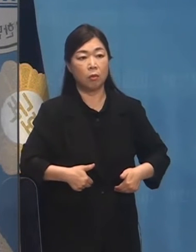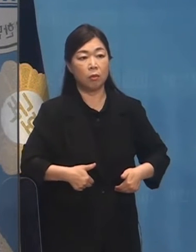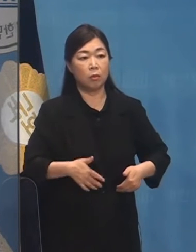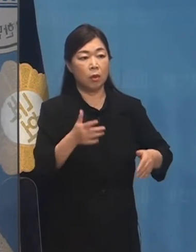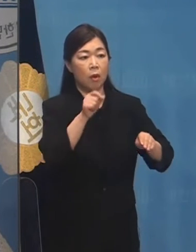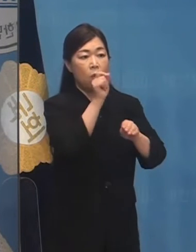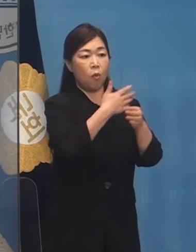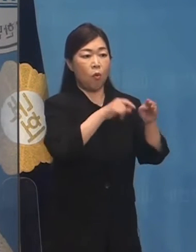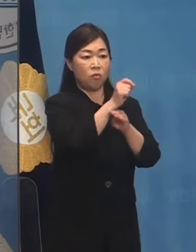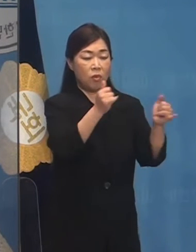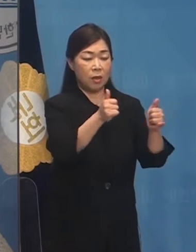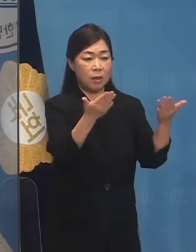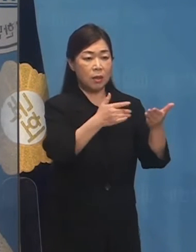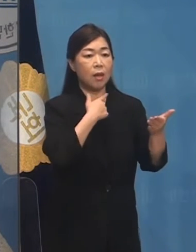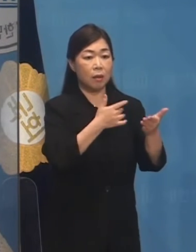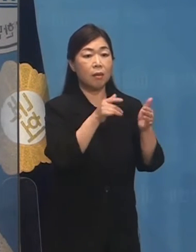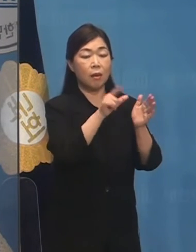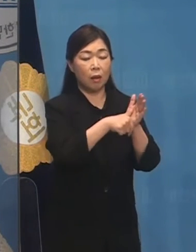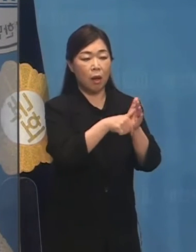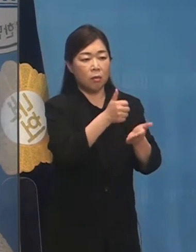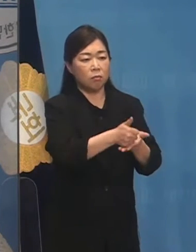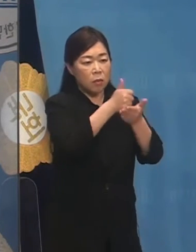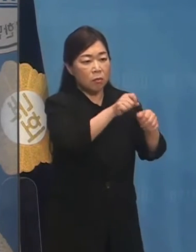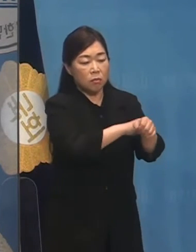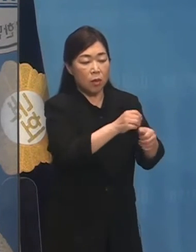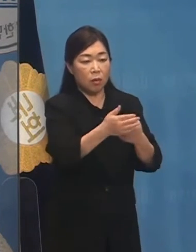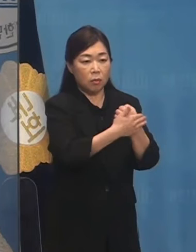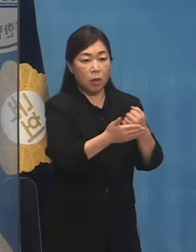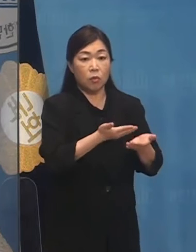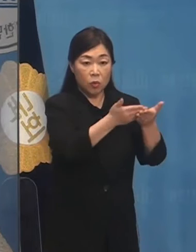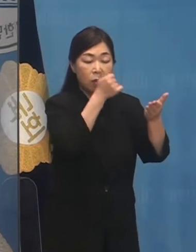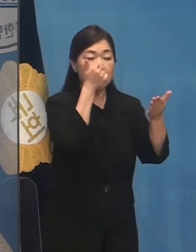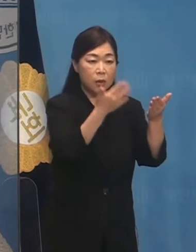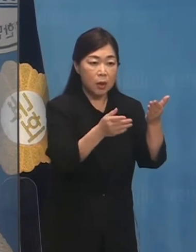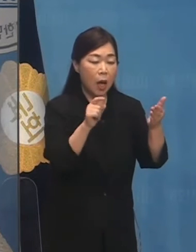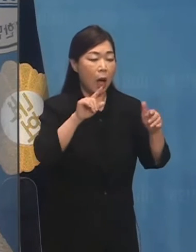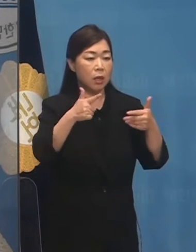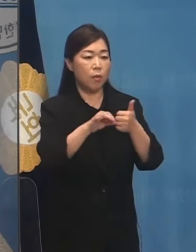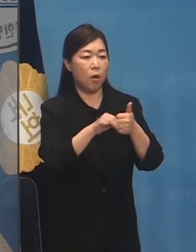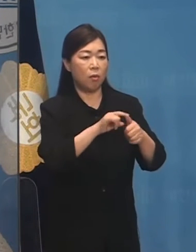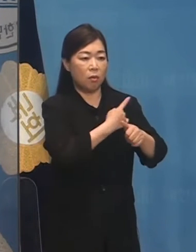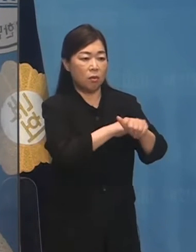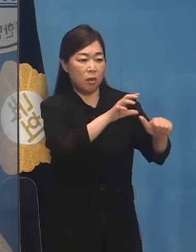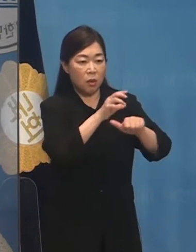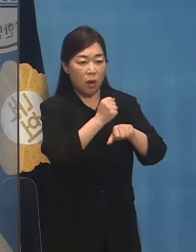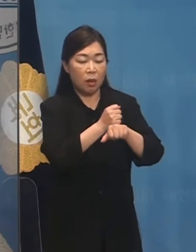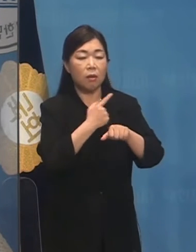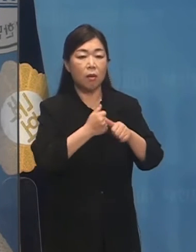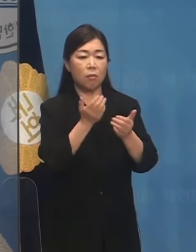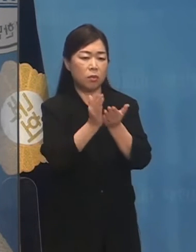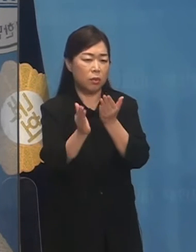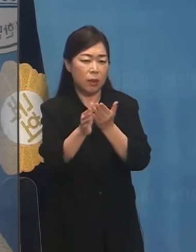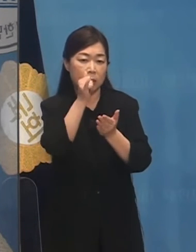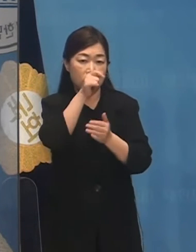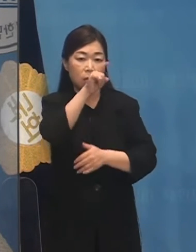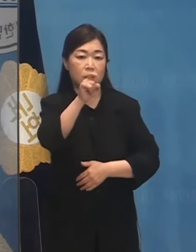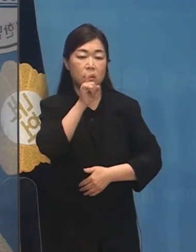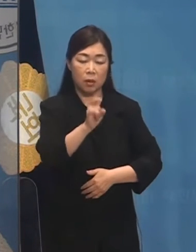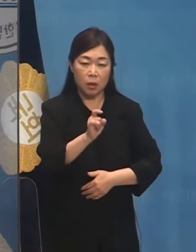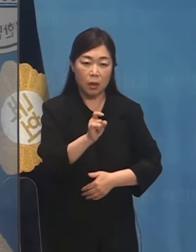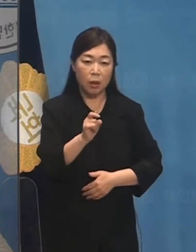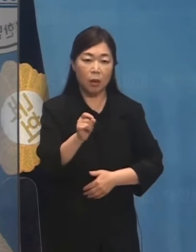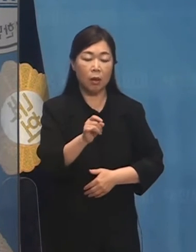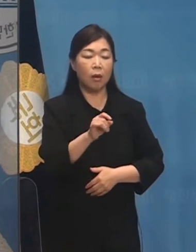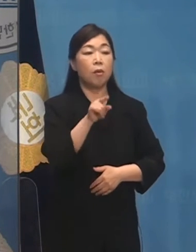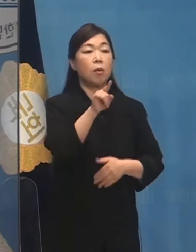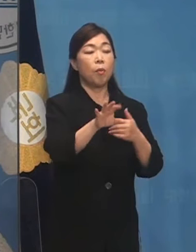특혜가 없었는지 또 이에 충돌의 의혹이 없었는지라고 하는 부분을 밝히려면 소위 김현장의 고문을 하면서 무슨 일을 했는지를